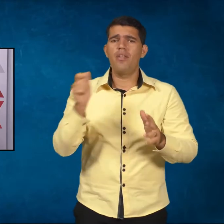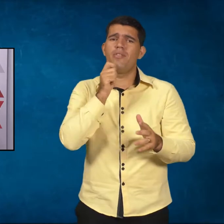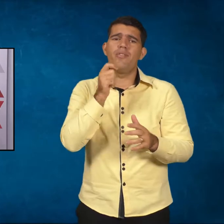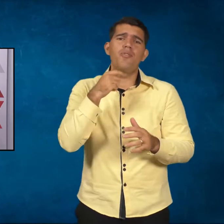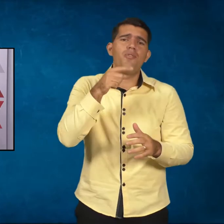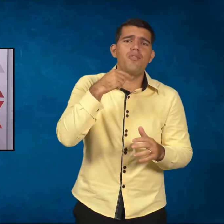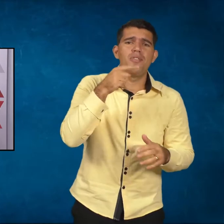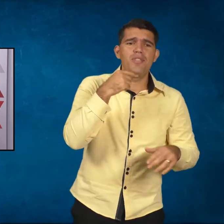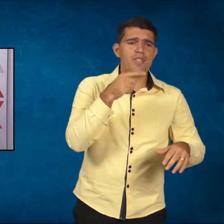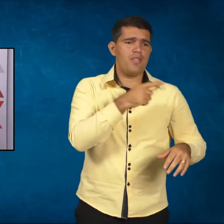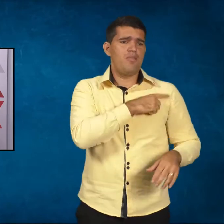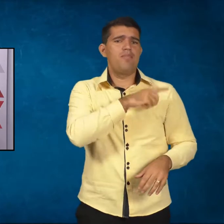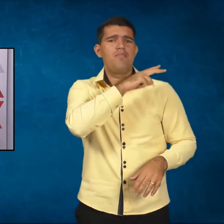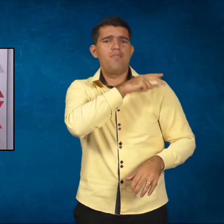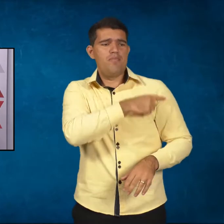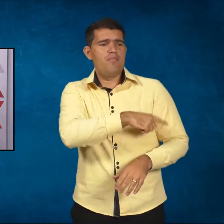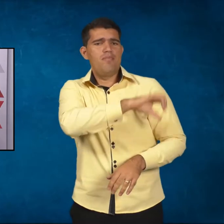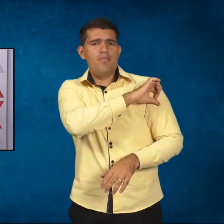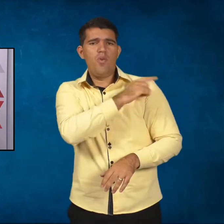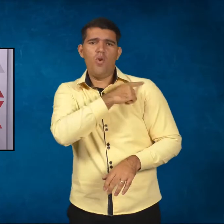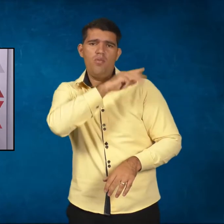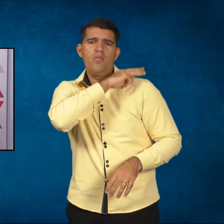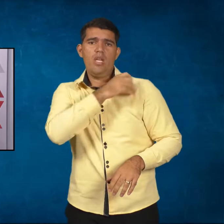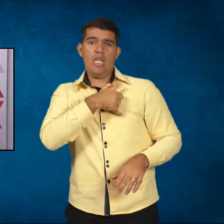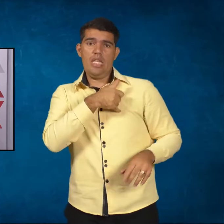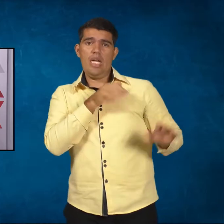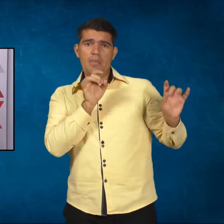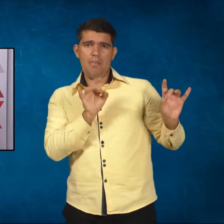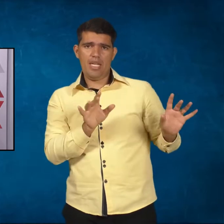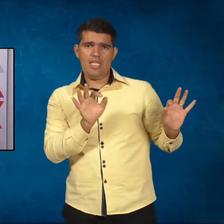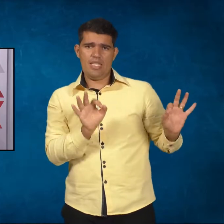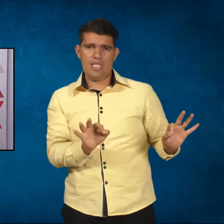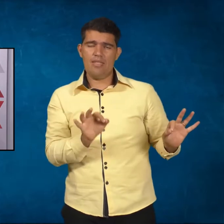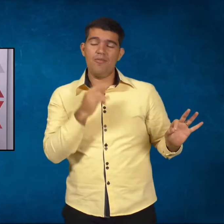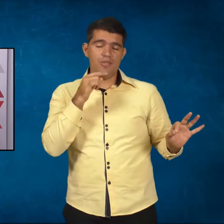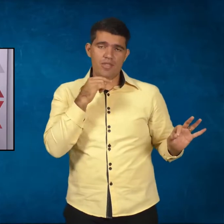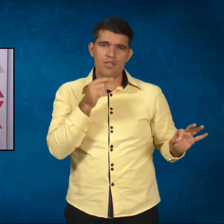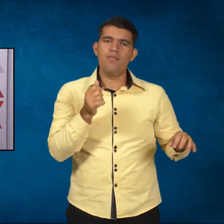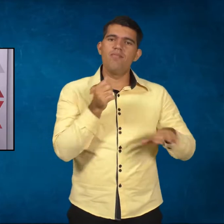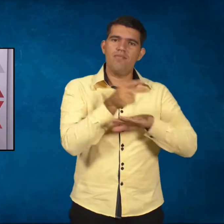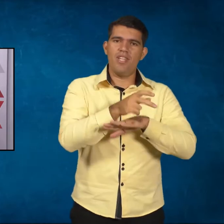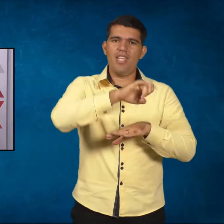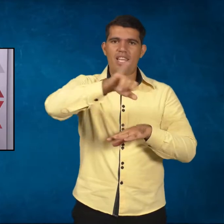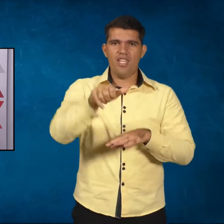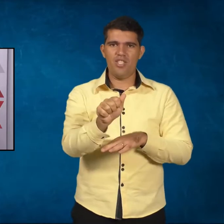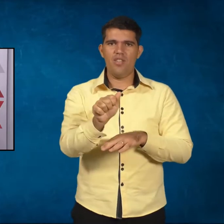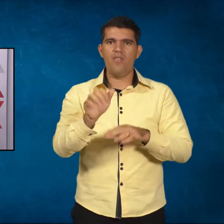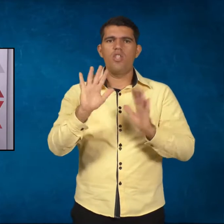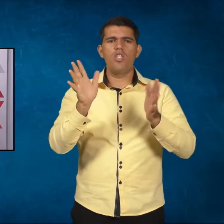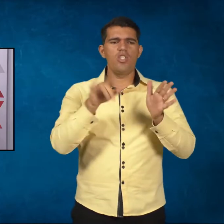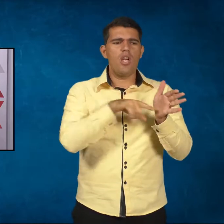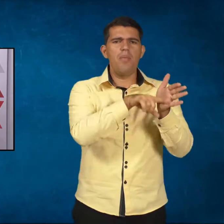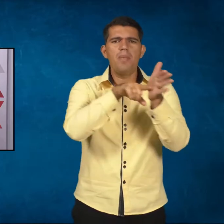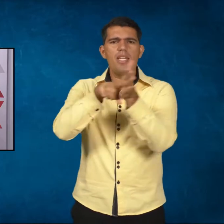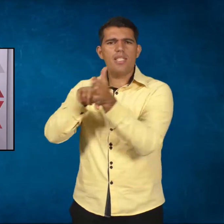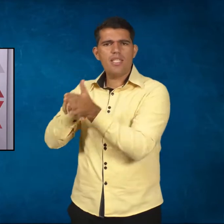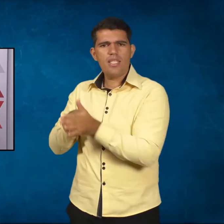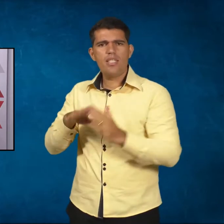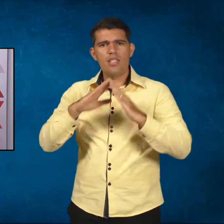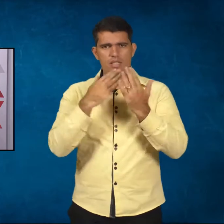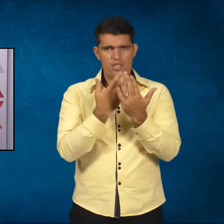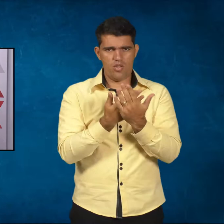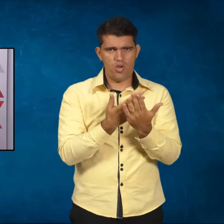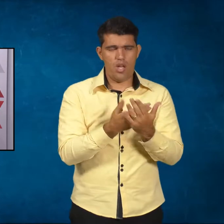conseguiram completar o ensino fundamental ensino médio na idade regulamentar de acordo com censo da educação censo